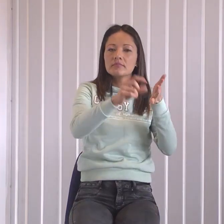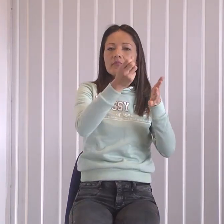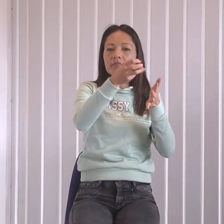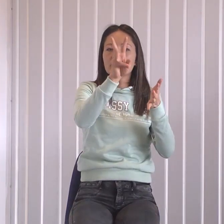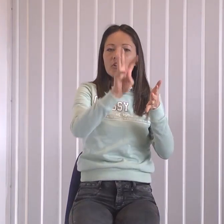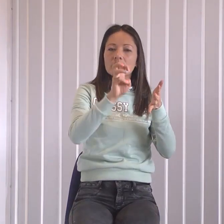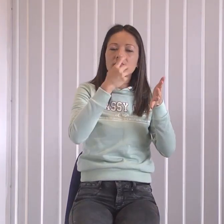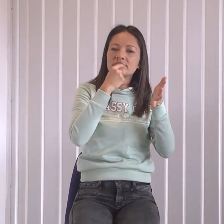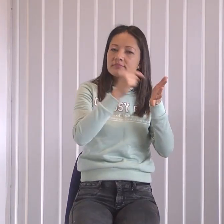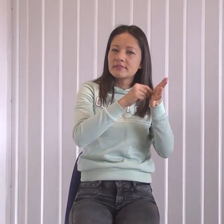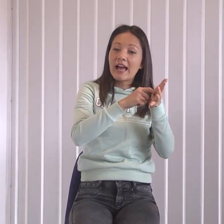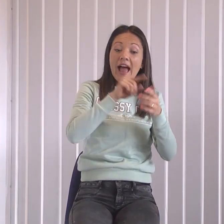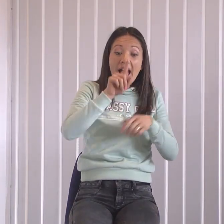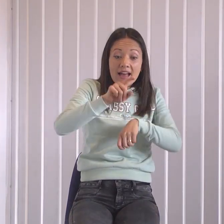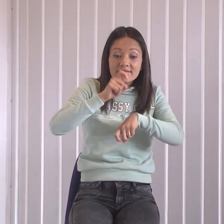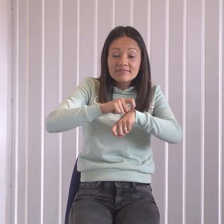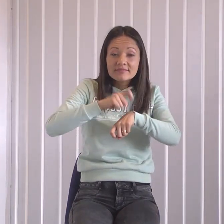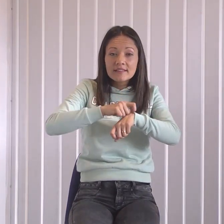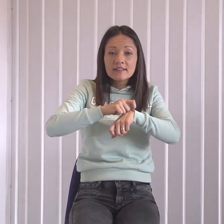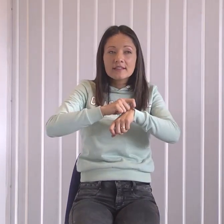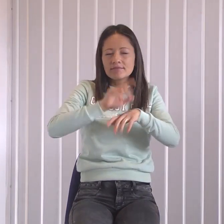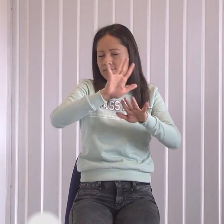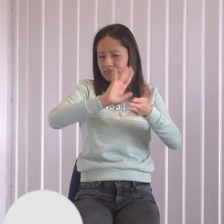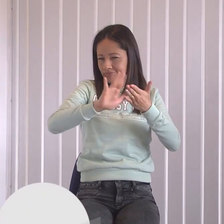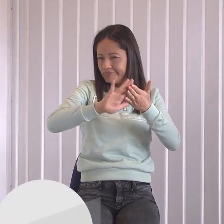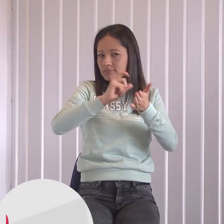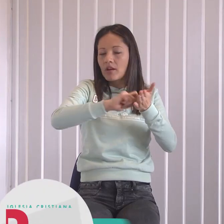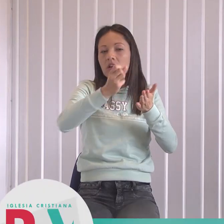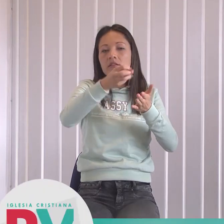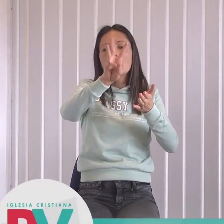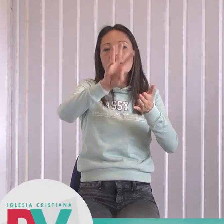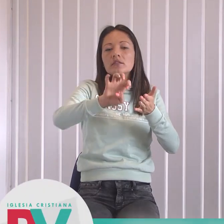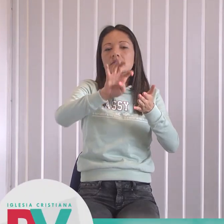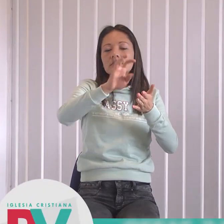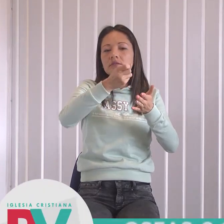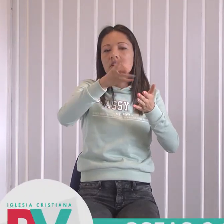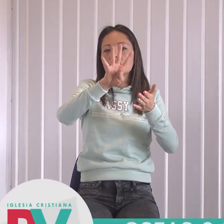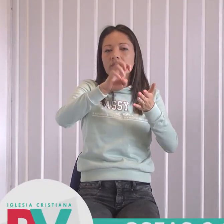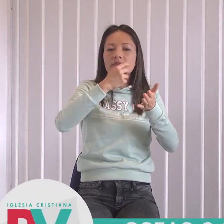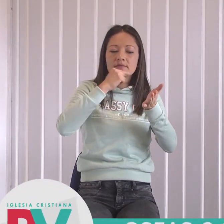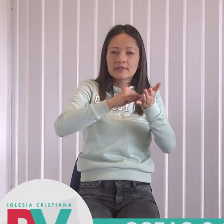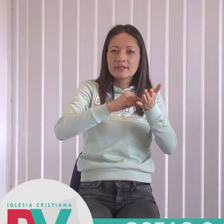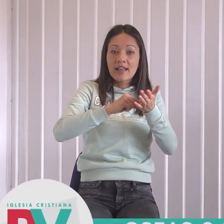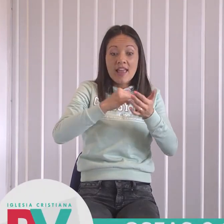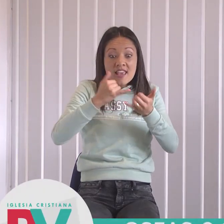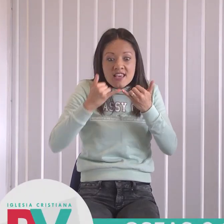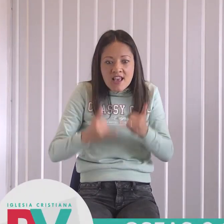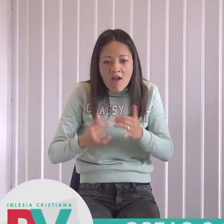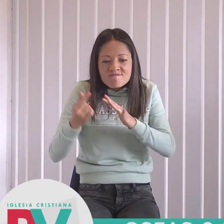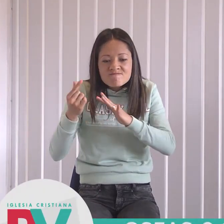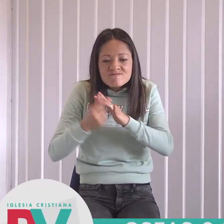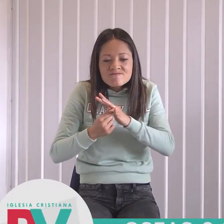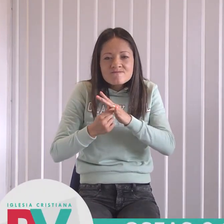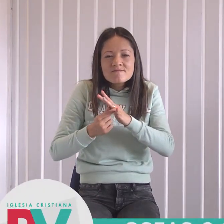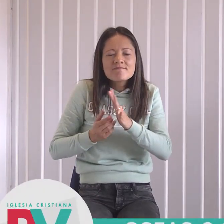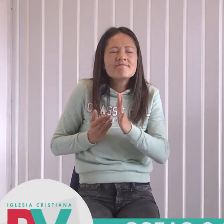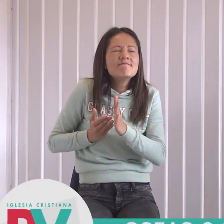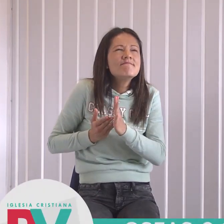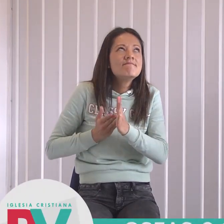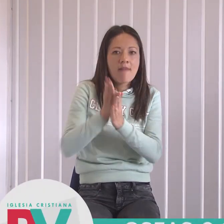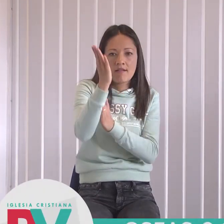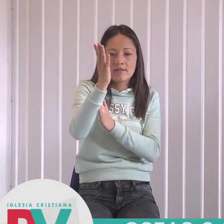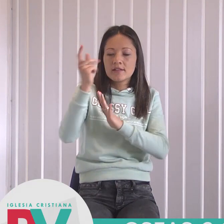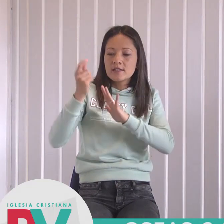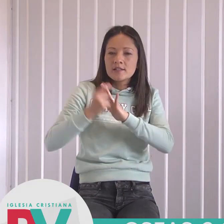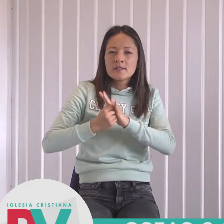en aquel tiempo haré mi pacto con las... 19. Y te desposaré conmigo para siempre. Te desposaré conmigo